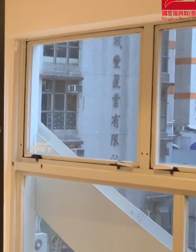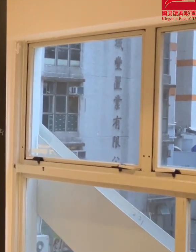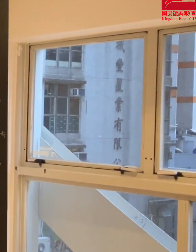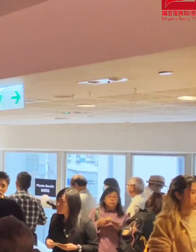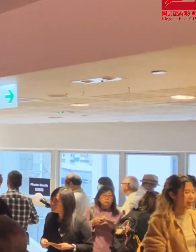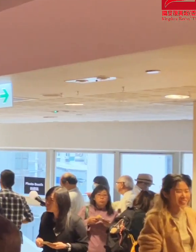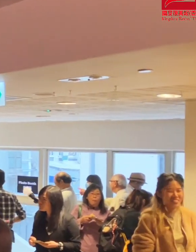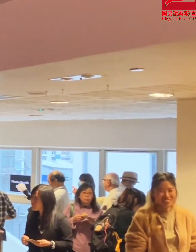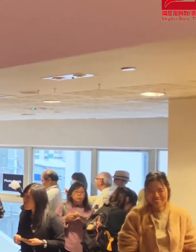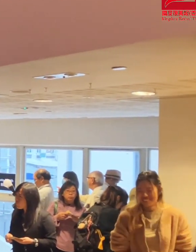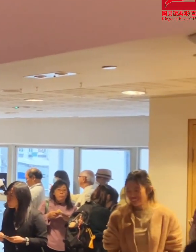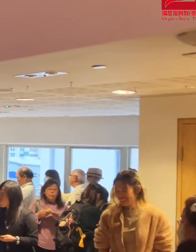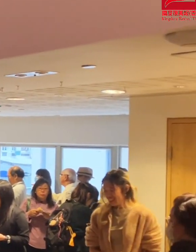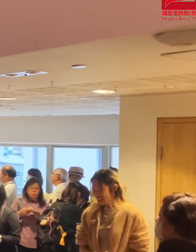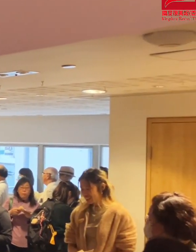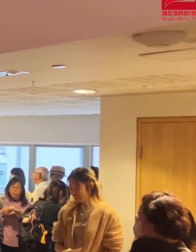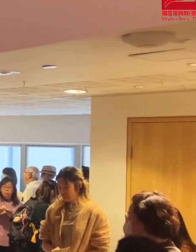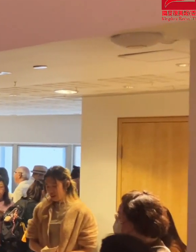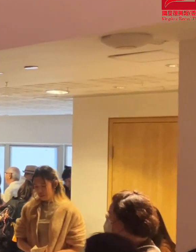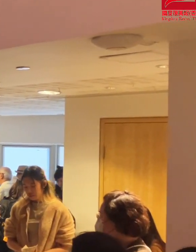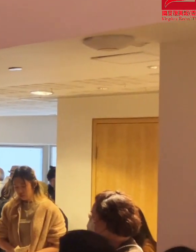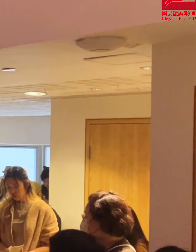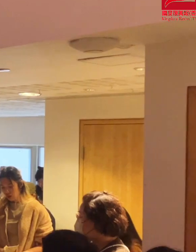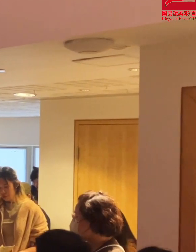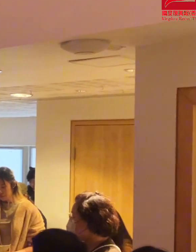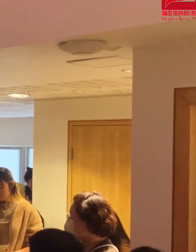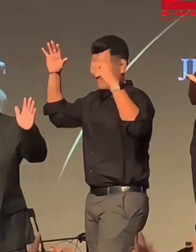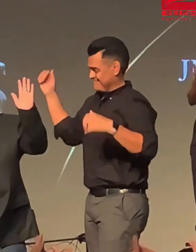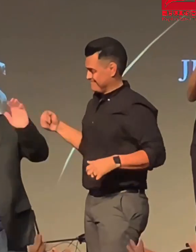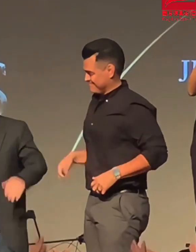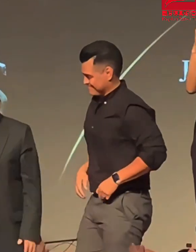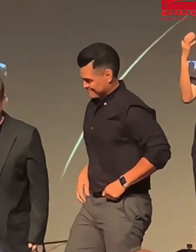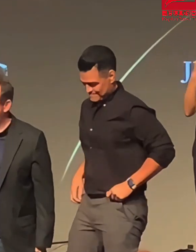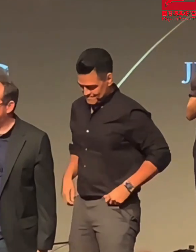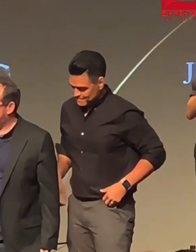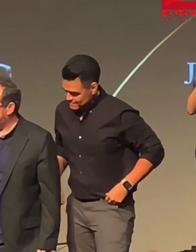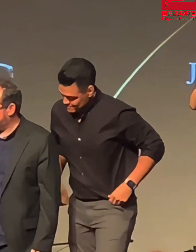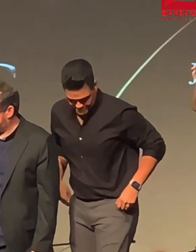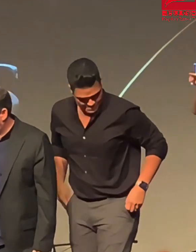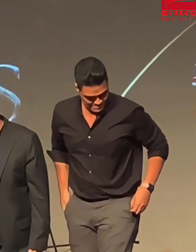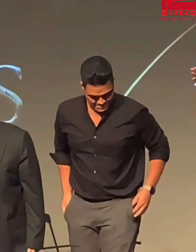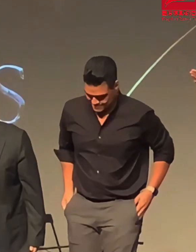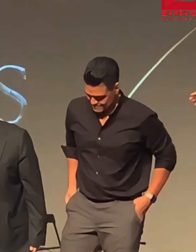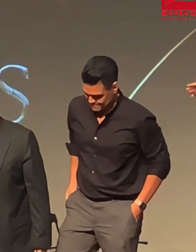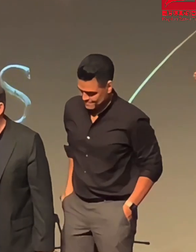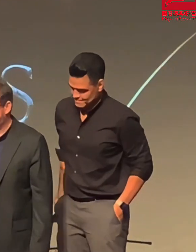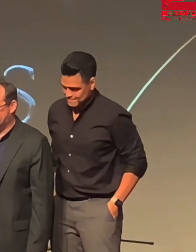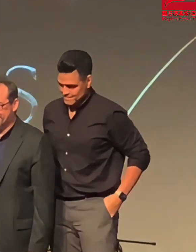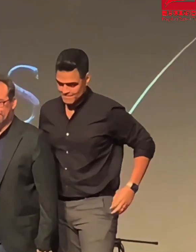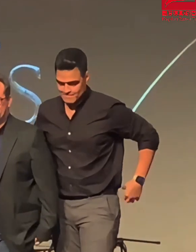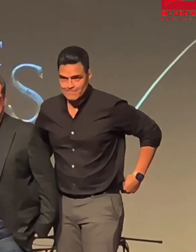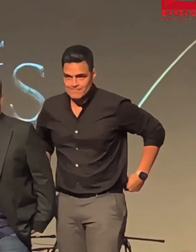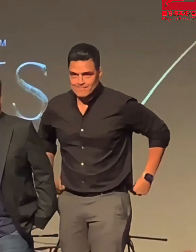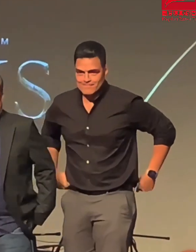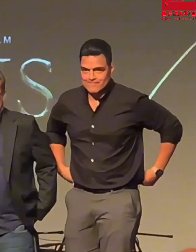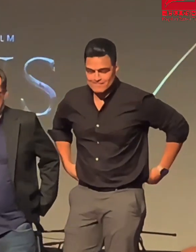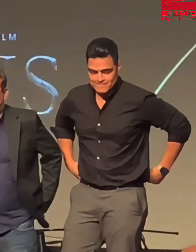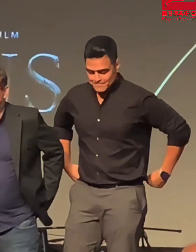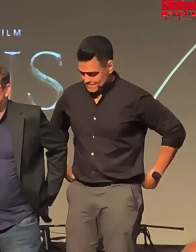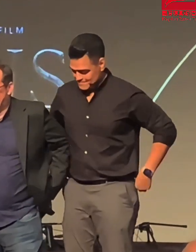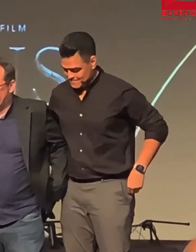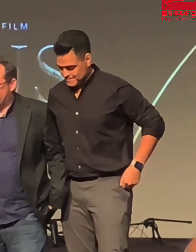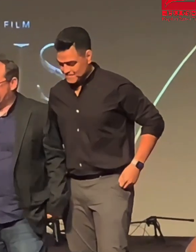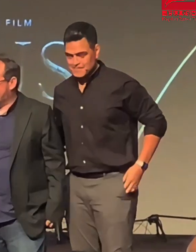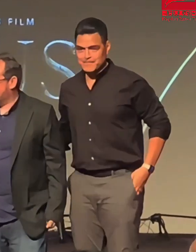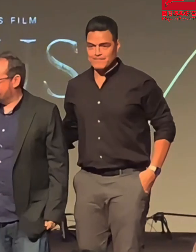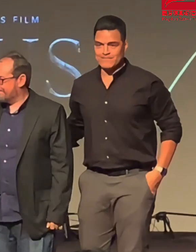舉行，一眾支持者及支持機構出席。協會創辦人、董事、義務總幹事梁啟源先